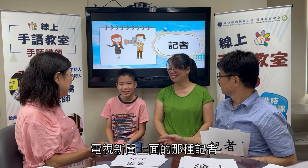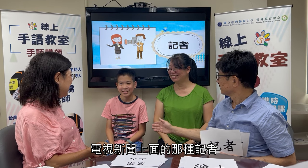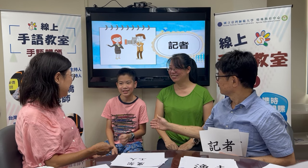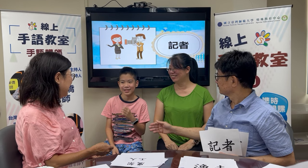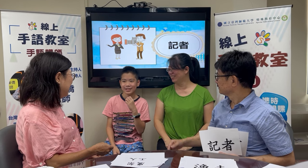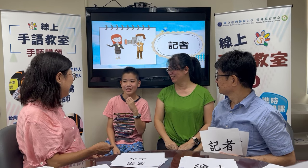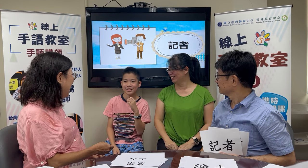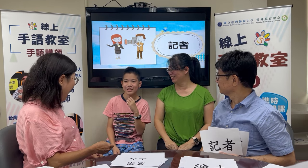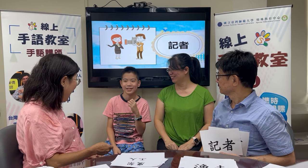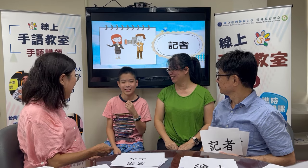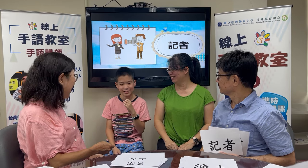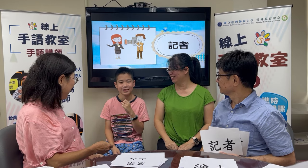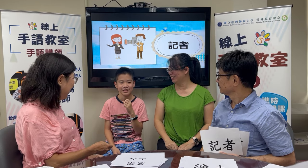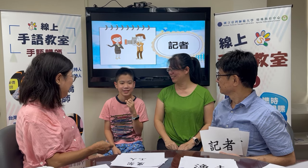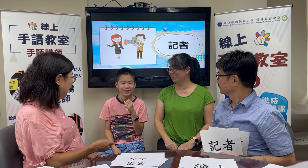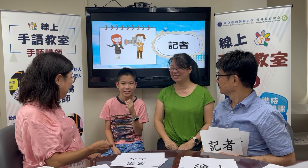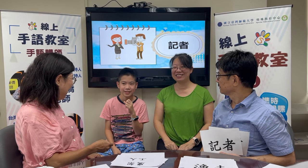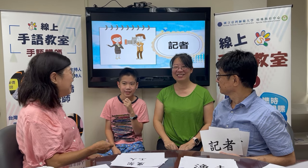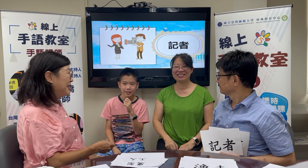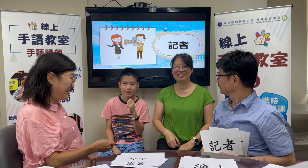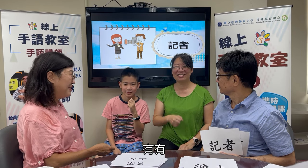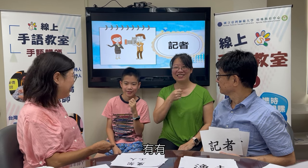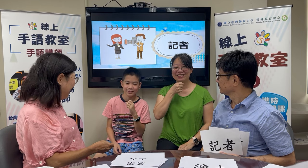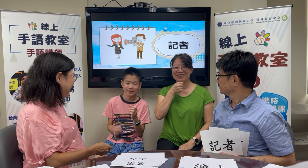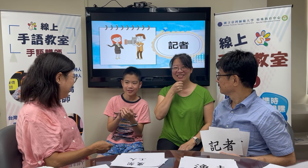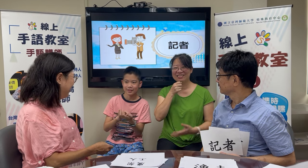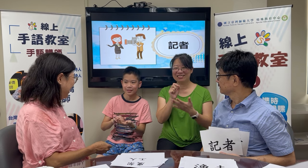哎，哎，有有有。